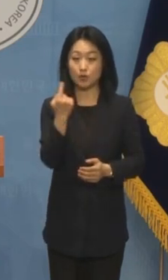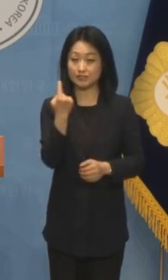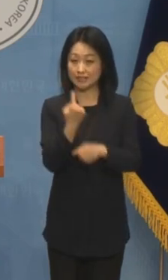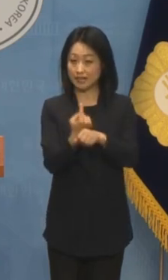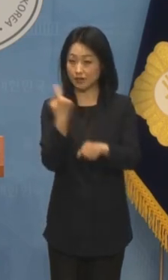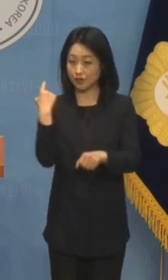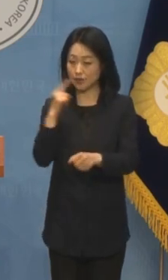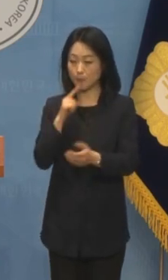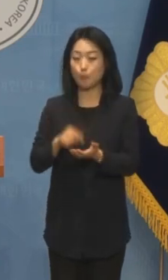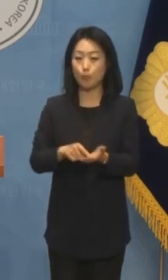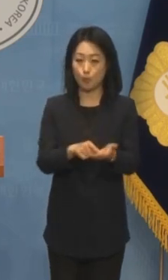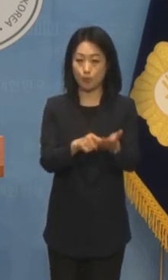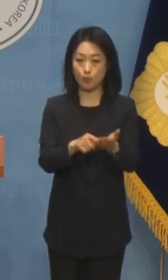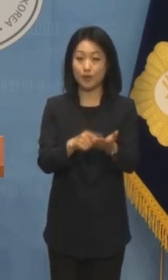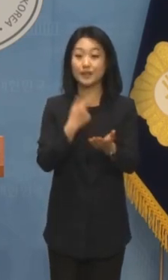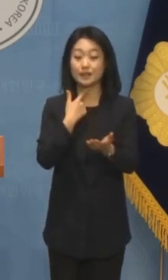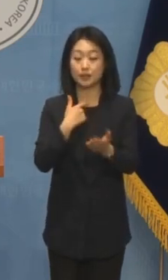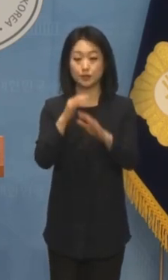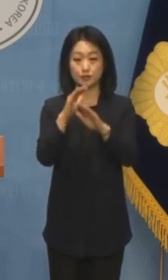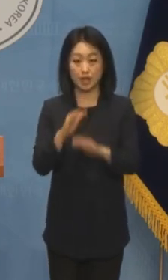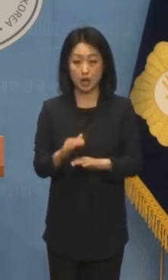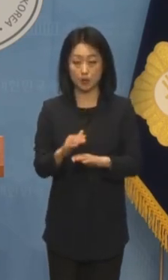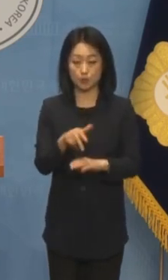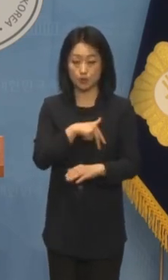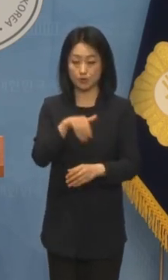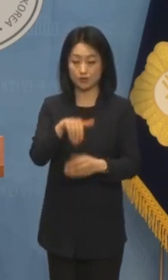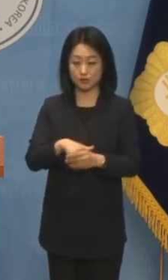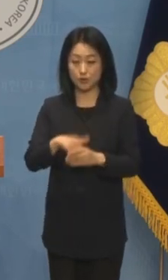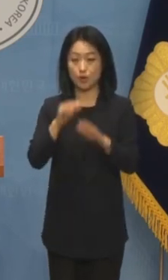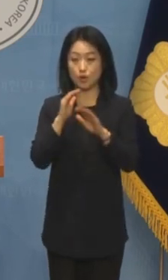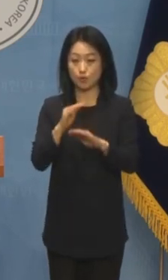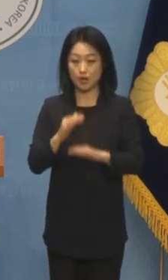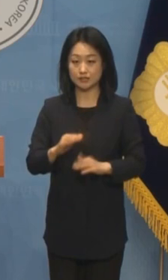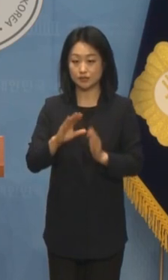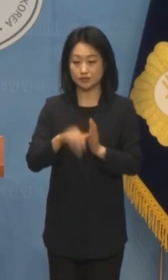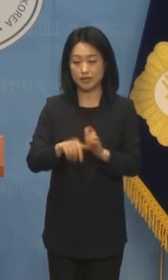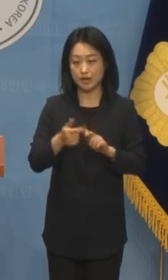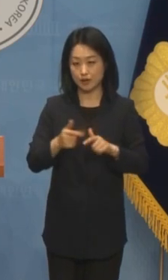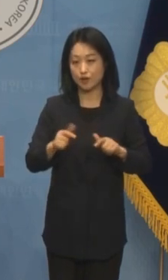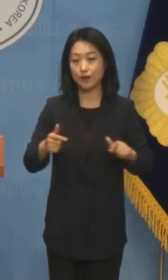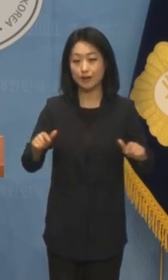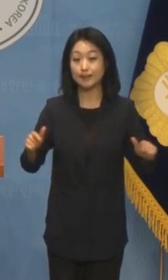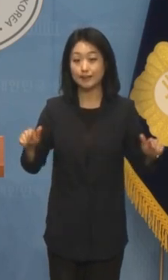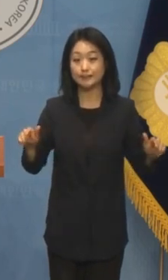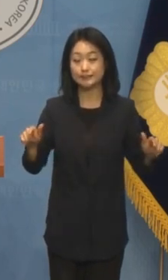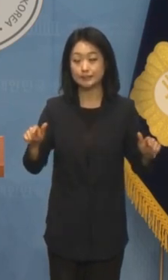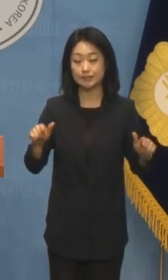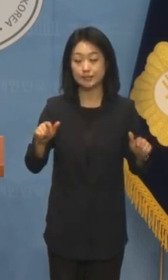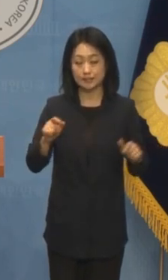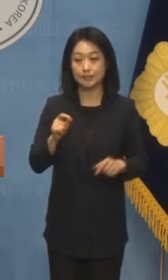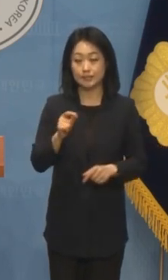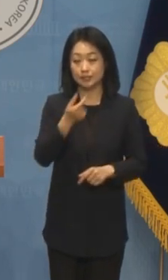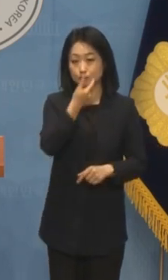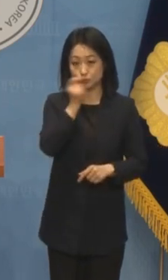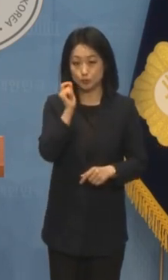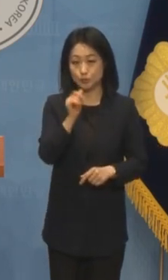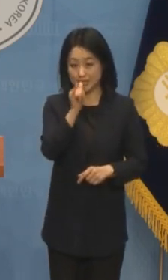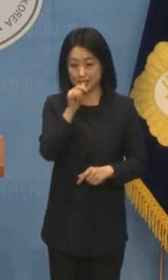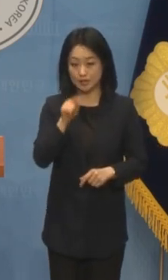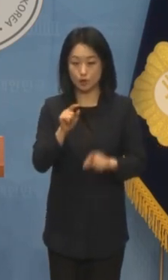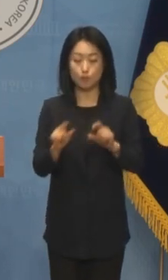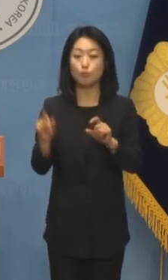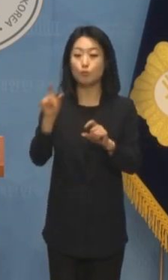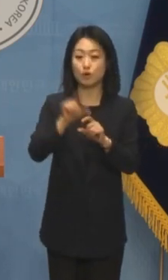내용과 더불어 총선 과정에 에서 있었던 여러가지이 부족한 부분들을 보완하기